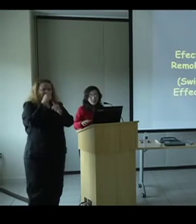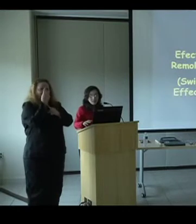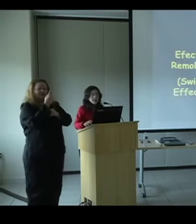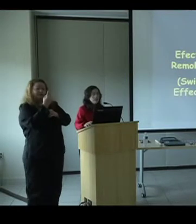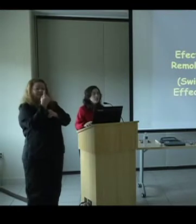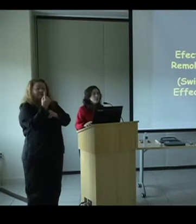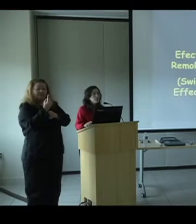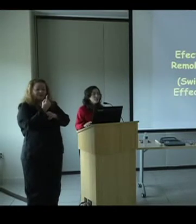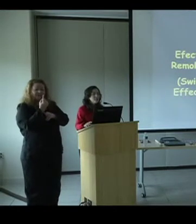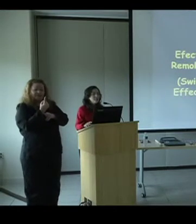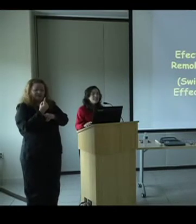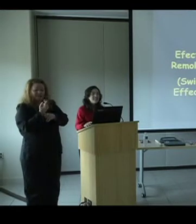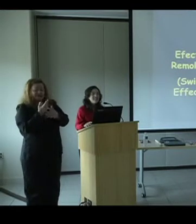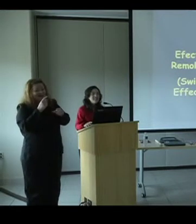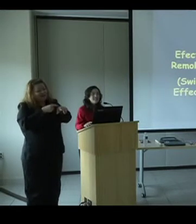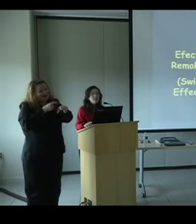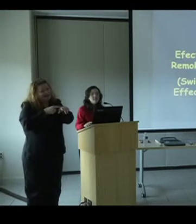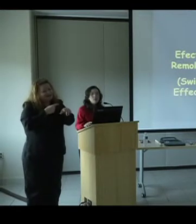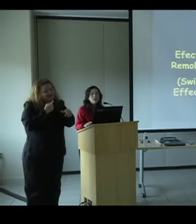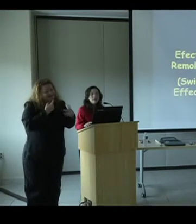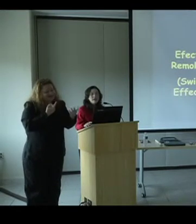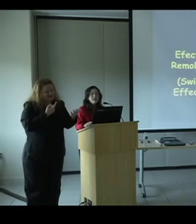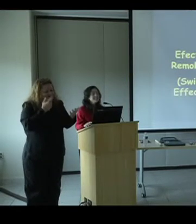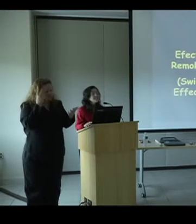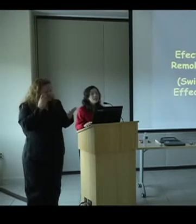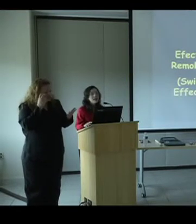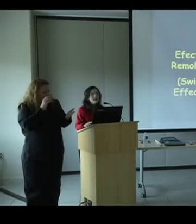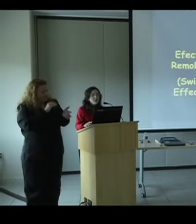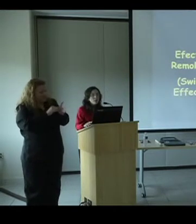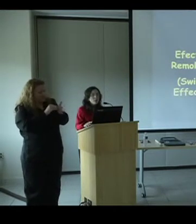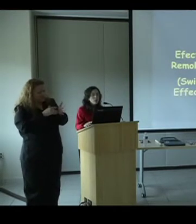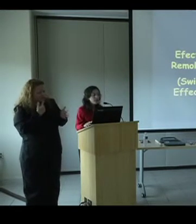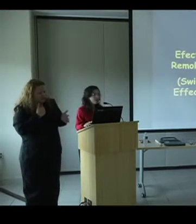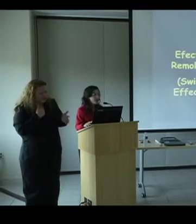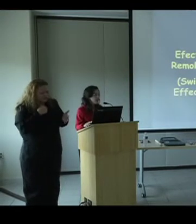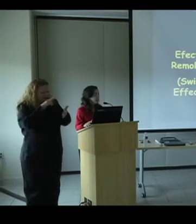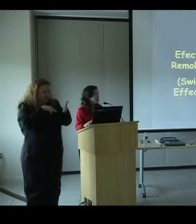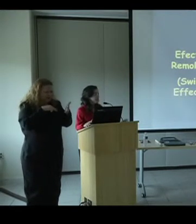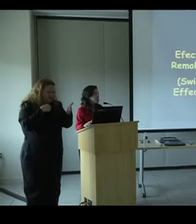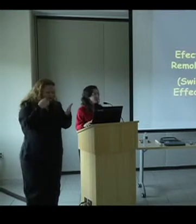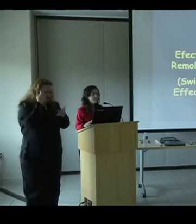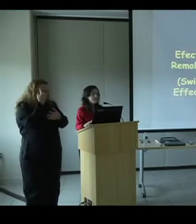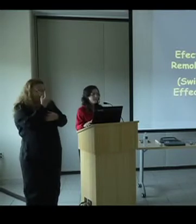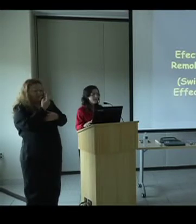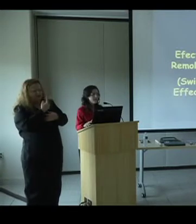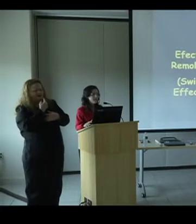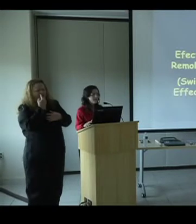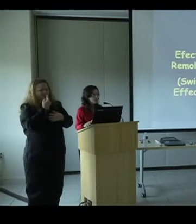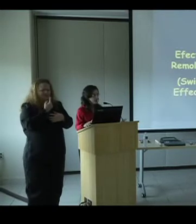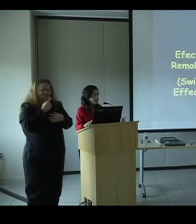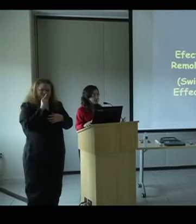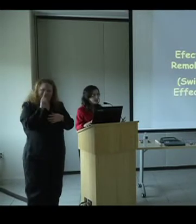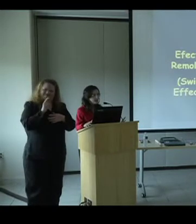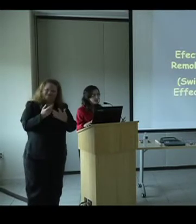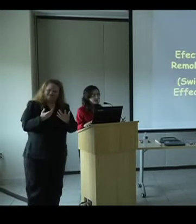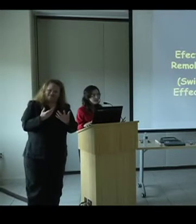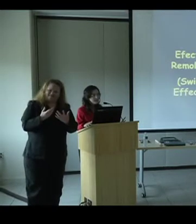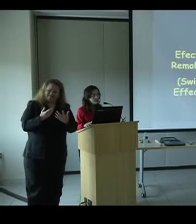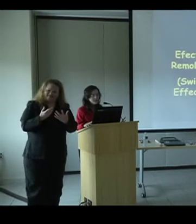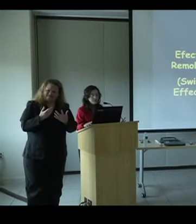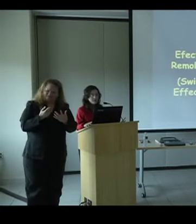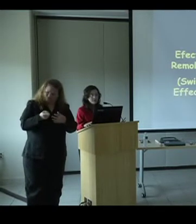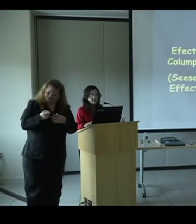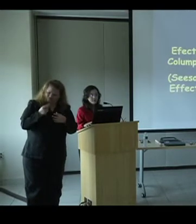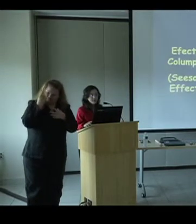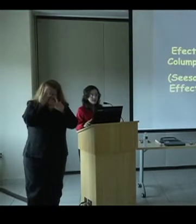nosotros escuchamos nenes que dicen es que las letras se mueven es que me mareo Cuando leo y uno dice Ay cómo se va a marear miren puede